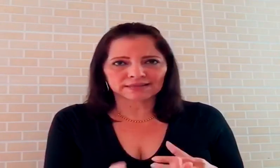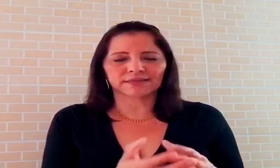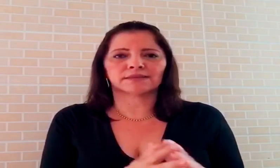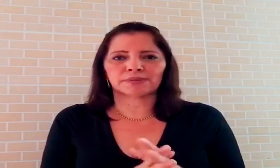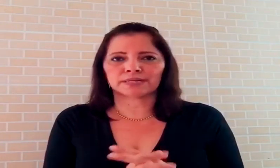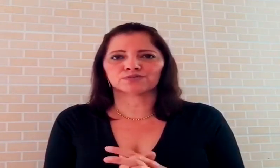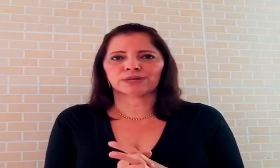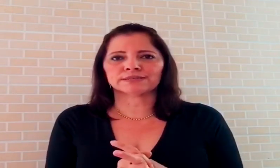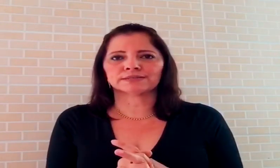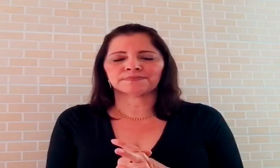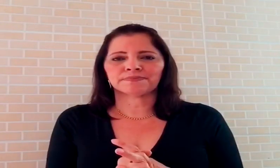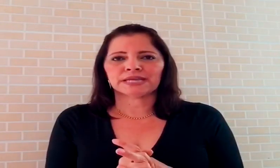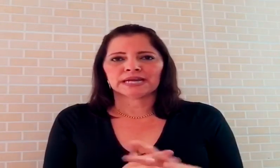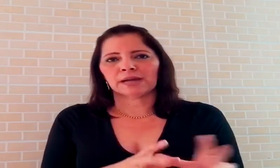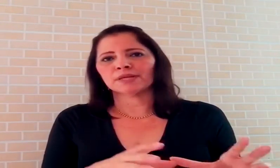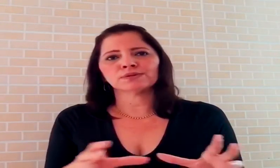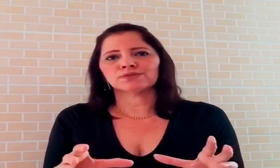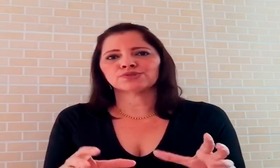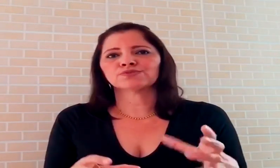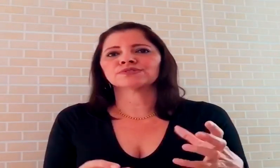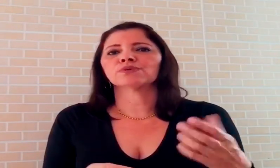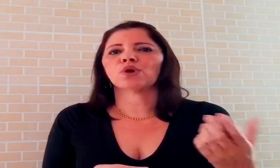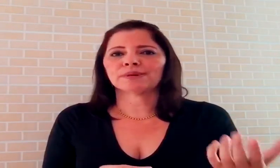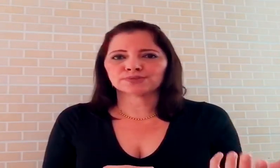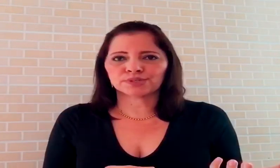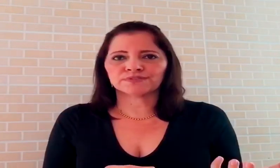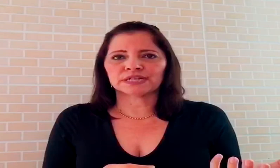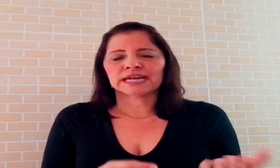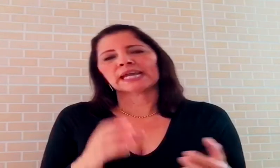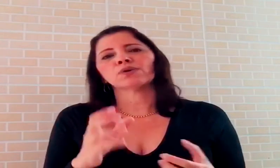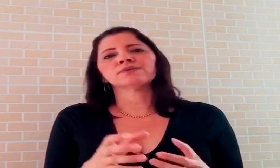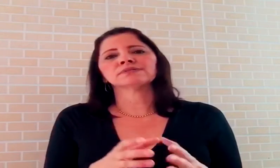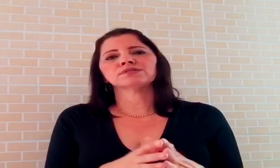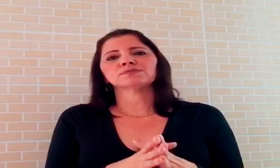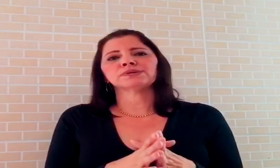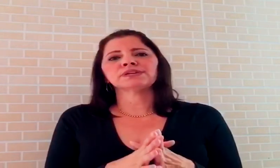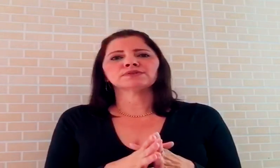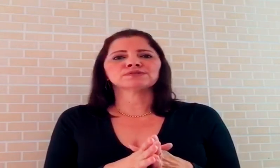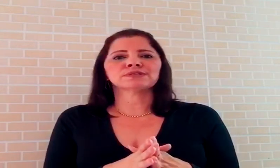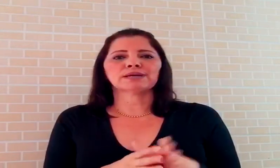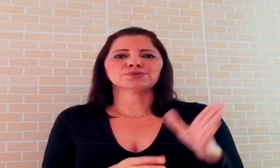nas aplicações. A minuta de instrução normativa encontra-se disponível no site